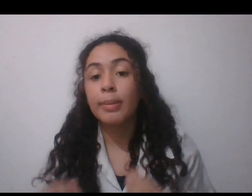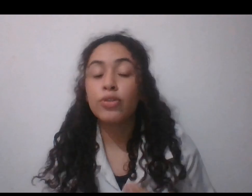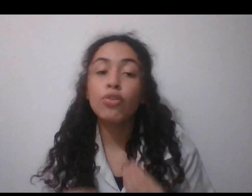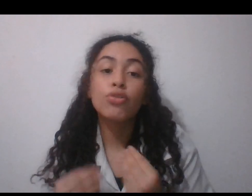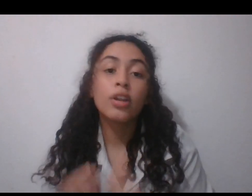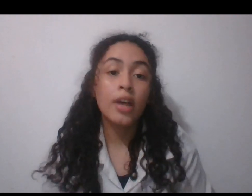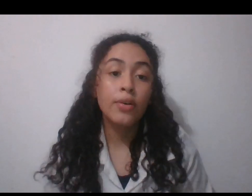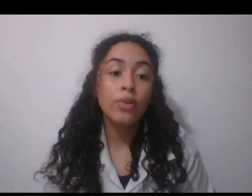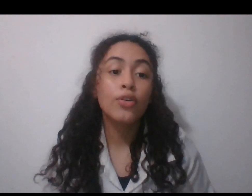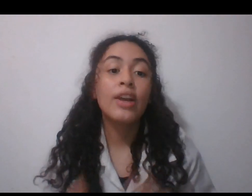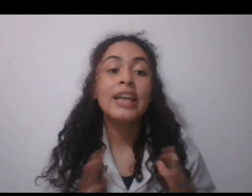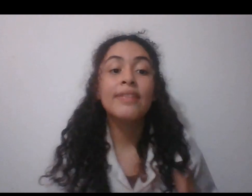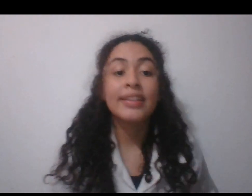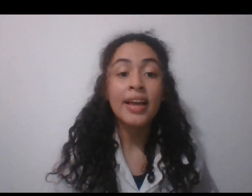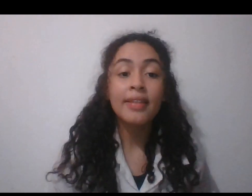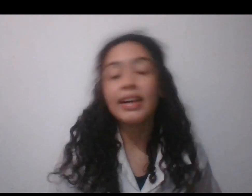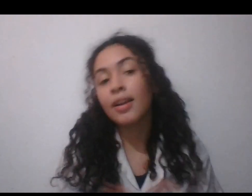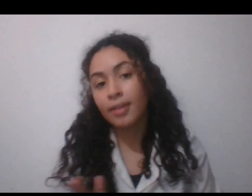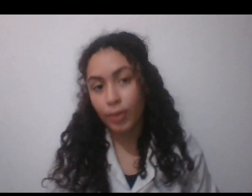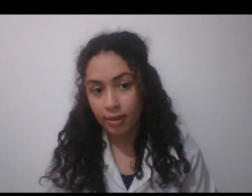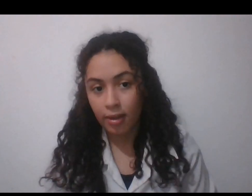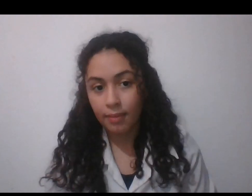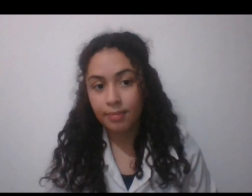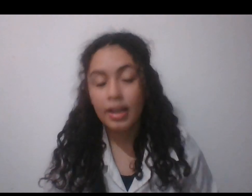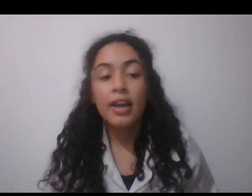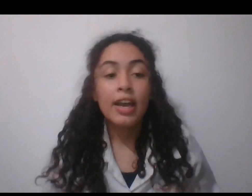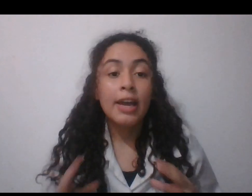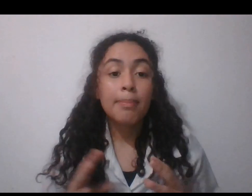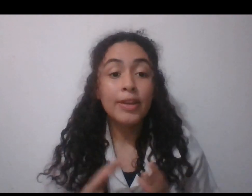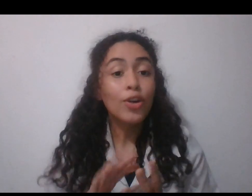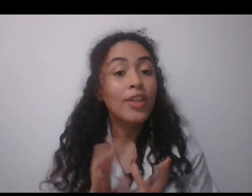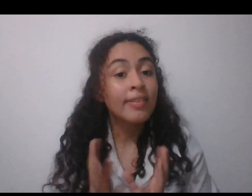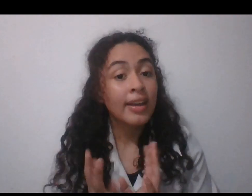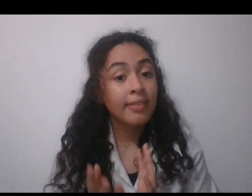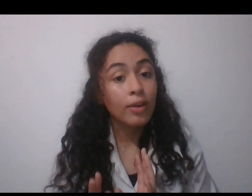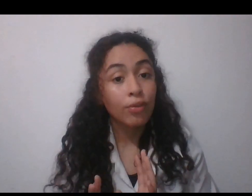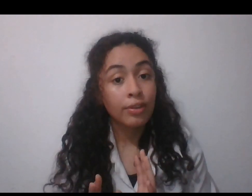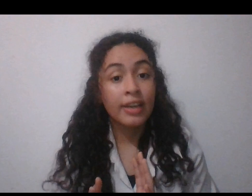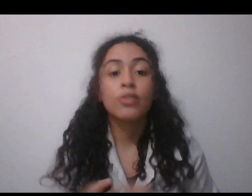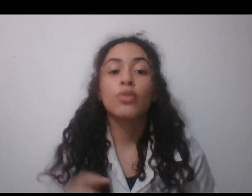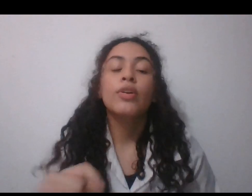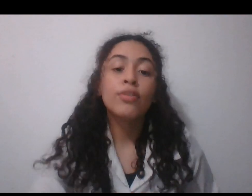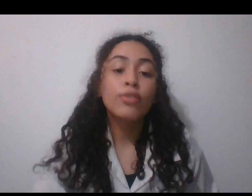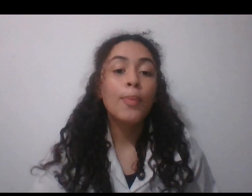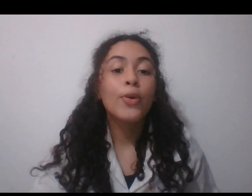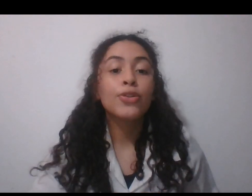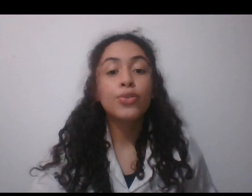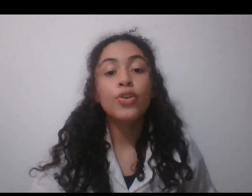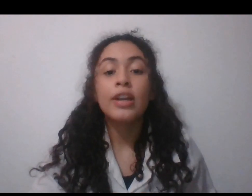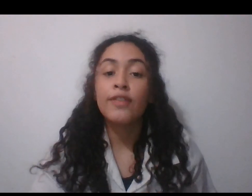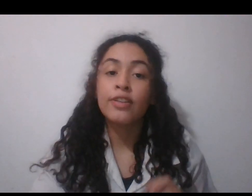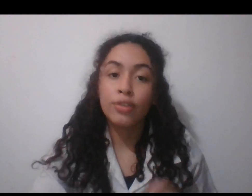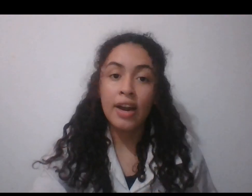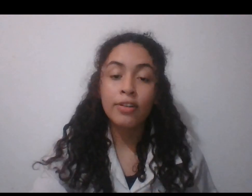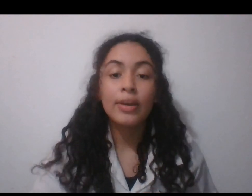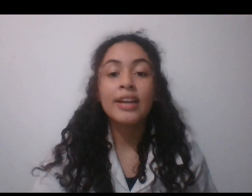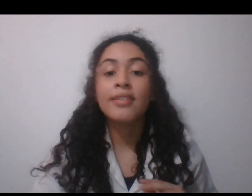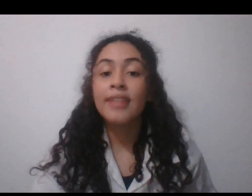involucramiento ciudadano con la libertad y la seguridad. Viéndolo desde este contexto, resulta oportuno reflexionar sobre el Estado